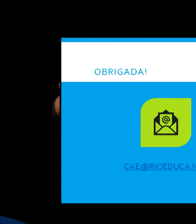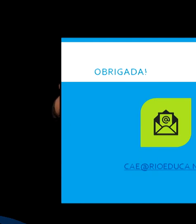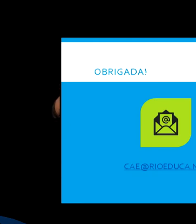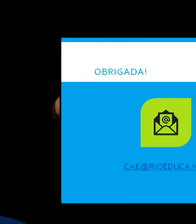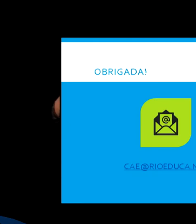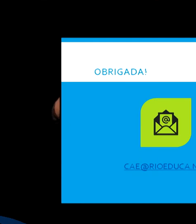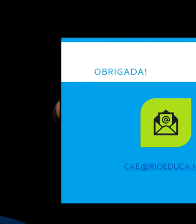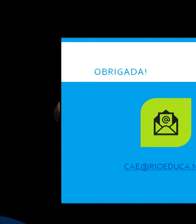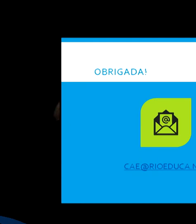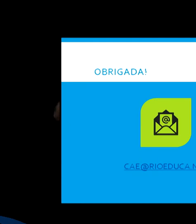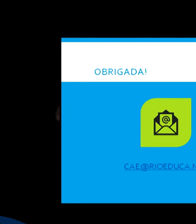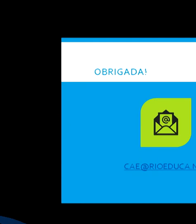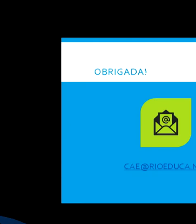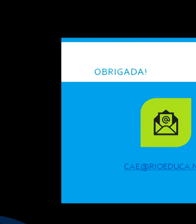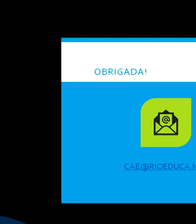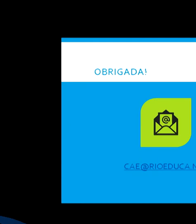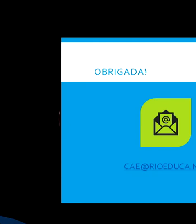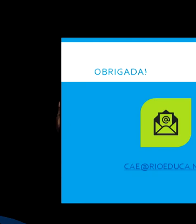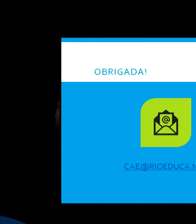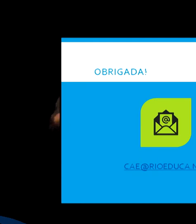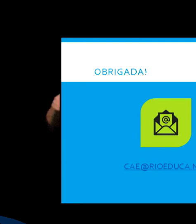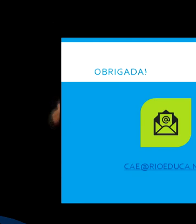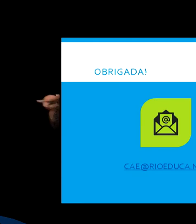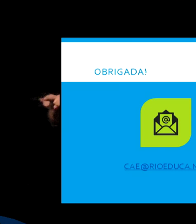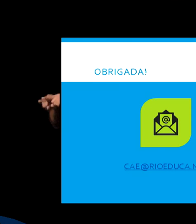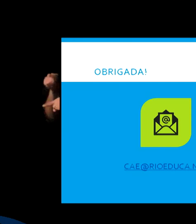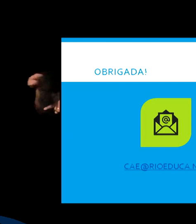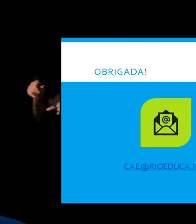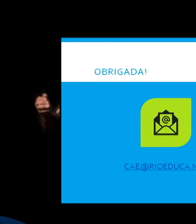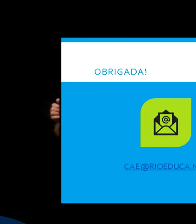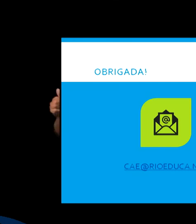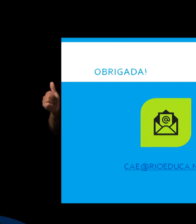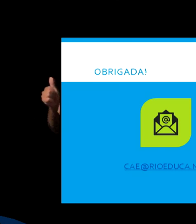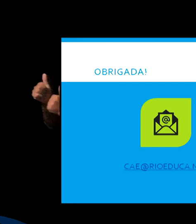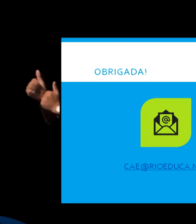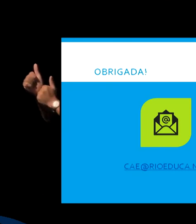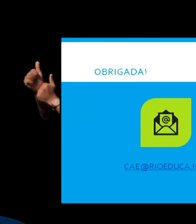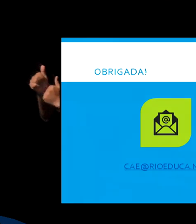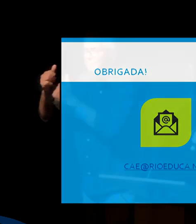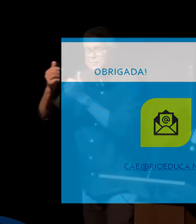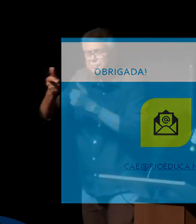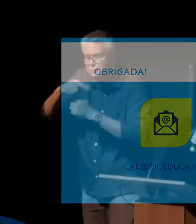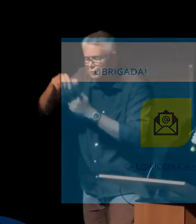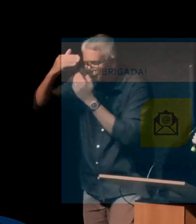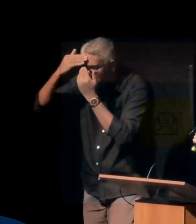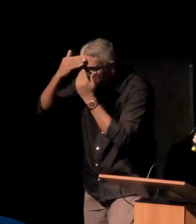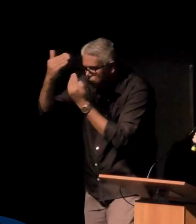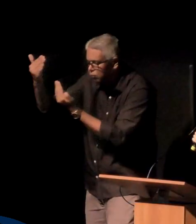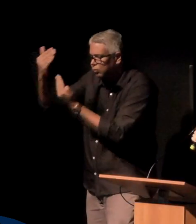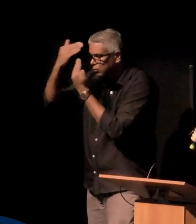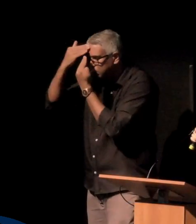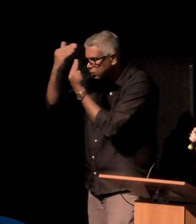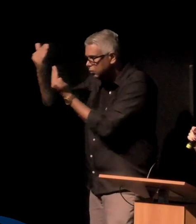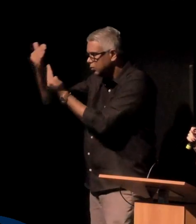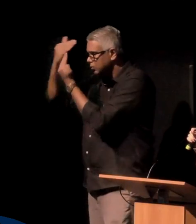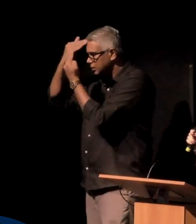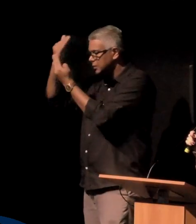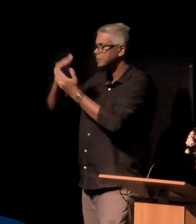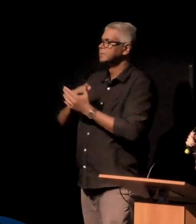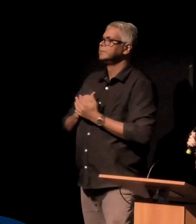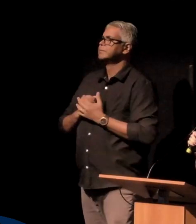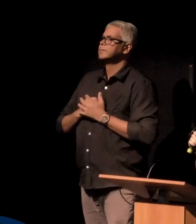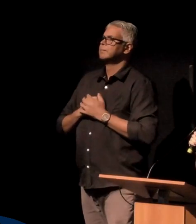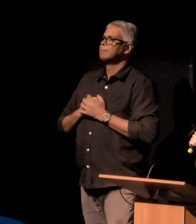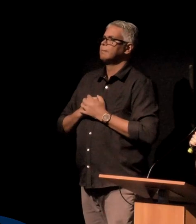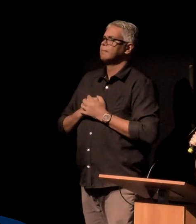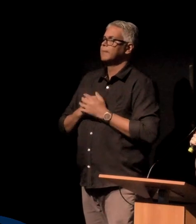@kai_rj convite também para vocês nos seguirem E mais uma vez agradeço o convite Espero que eu sei que eu queria trazer